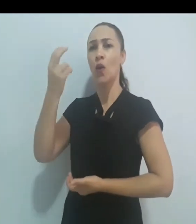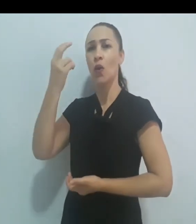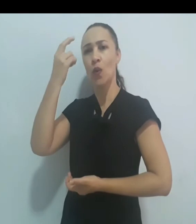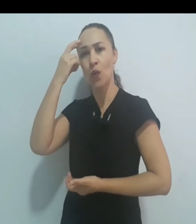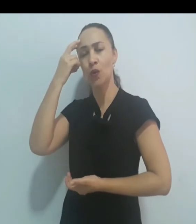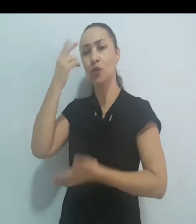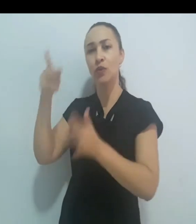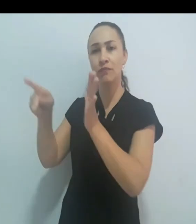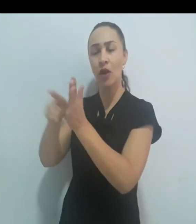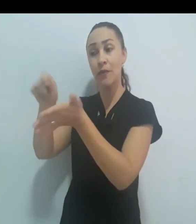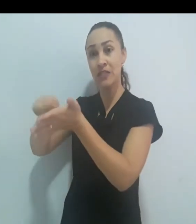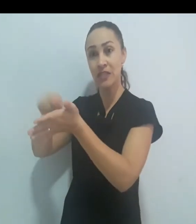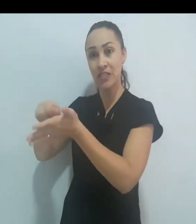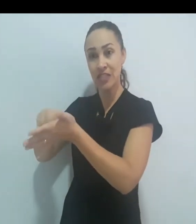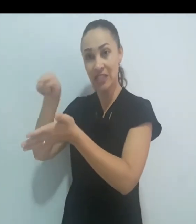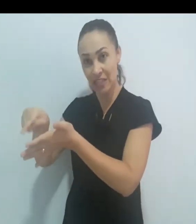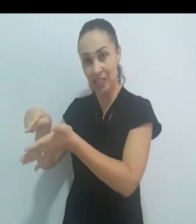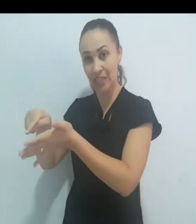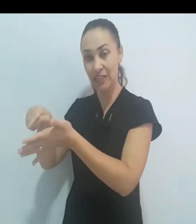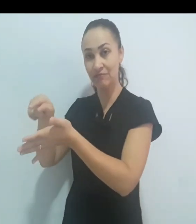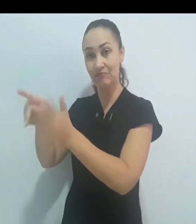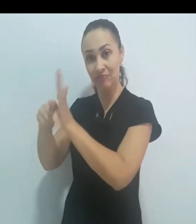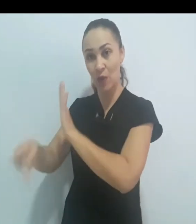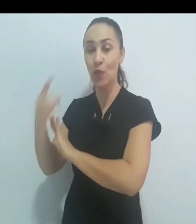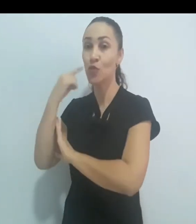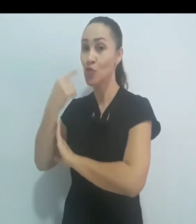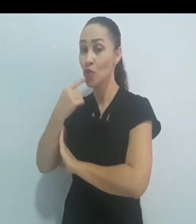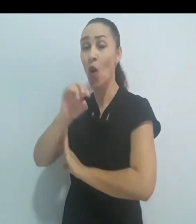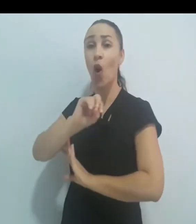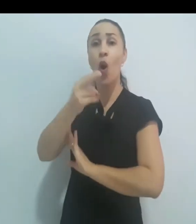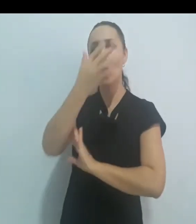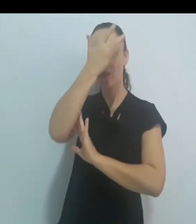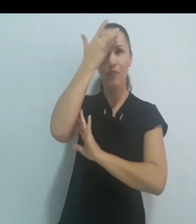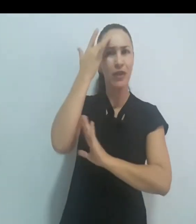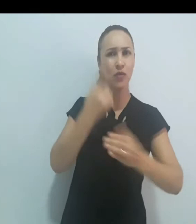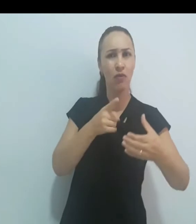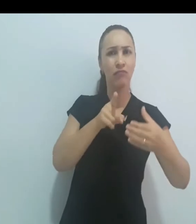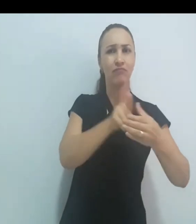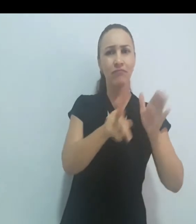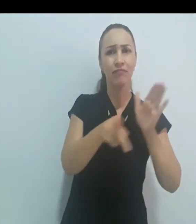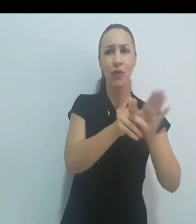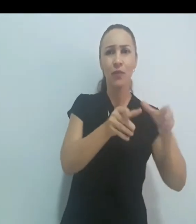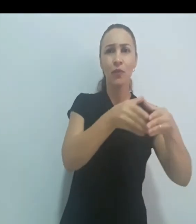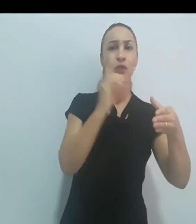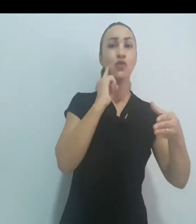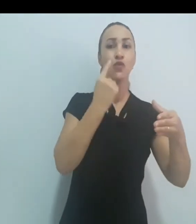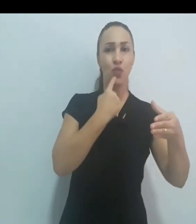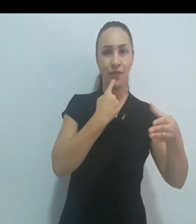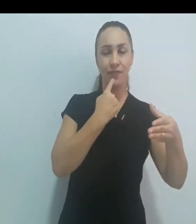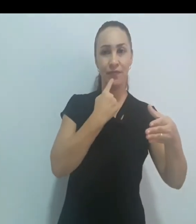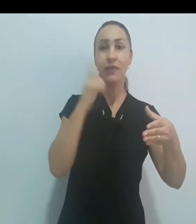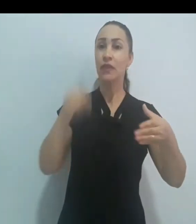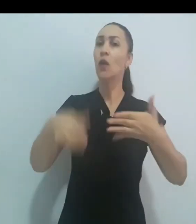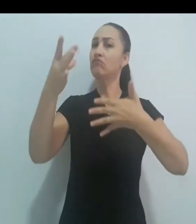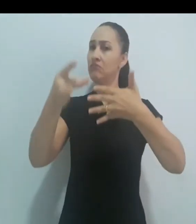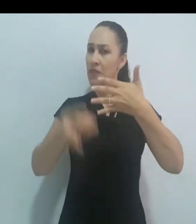essa cultura escrita pelo próprio surdo ou por alguém que faz parte dessa comunidade surda. Então são